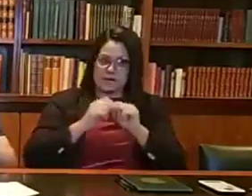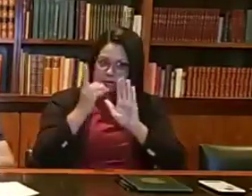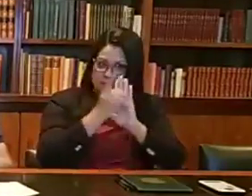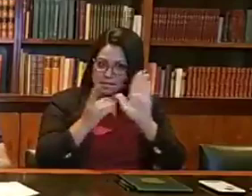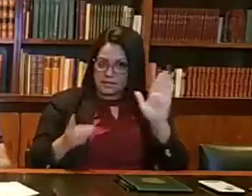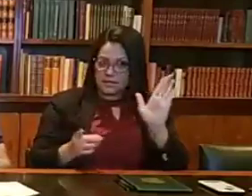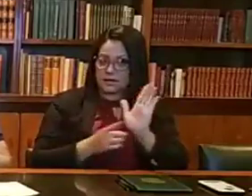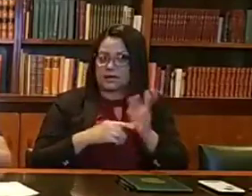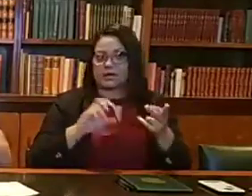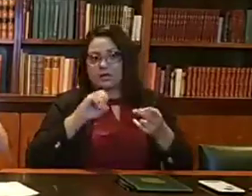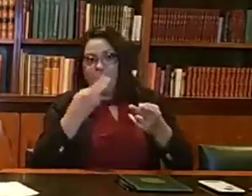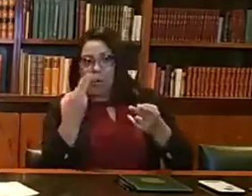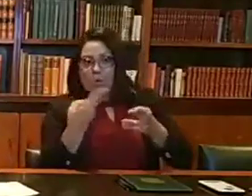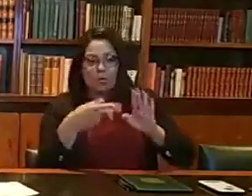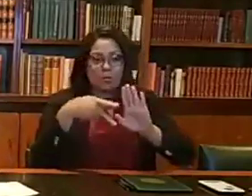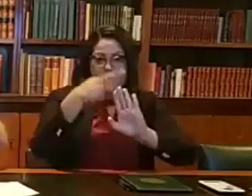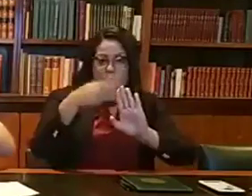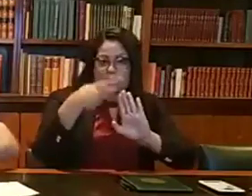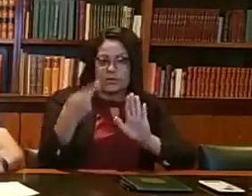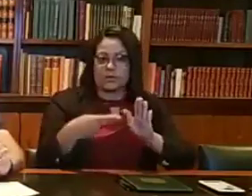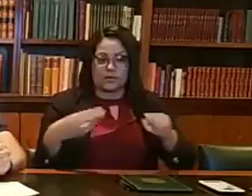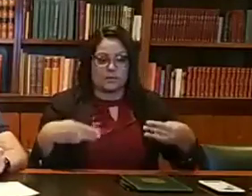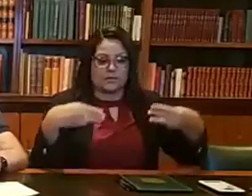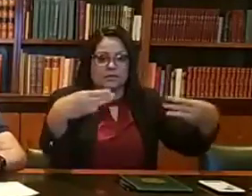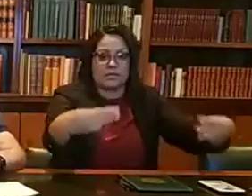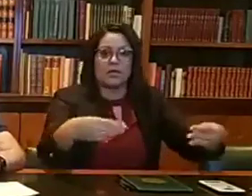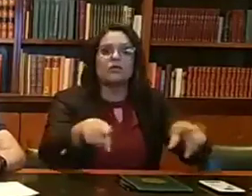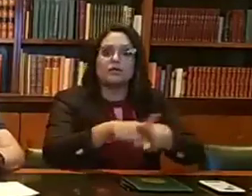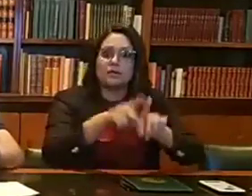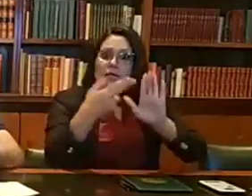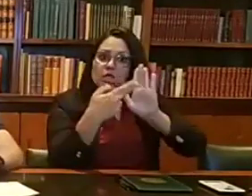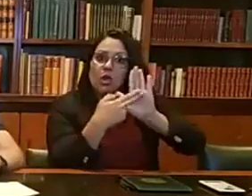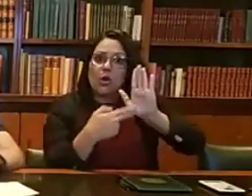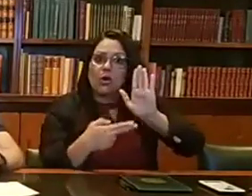Portarias dos ministérios e também normas da Receita